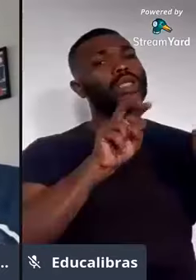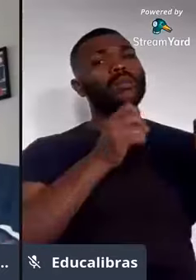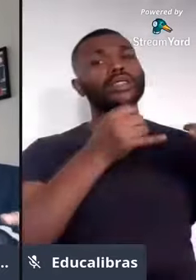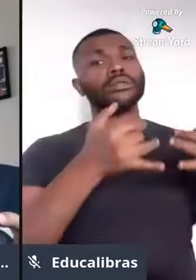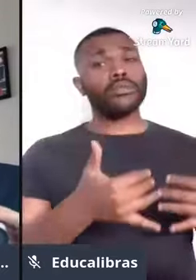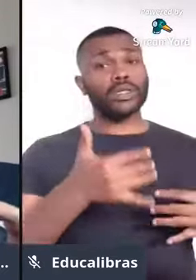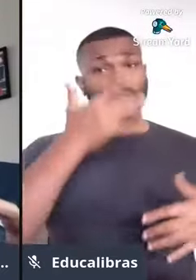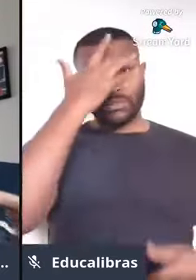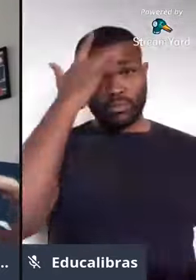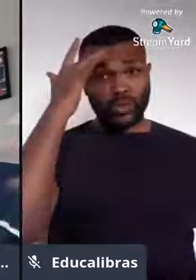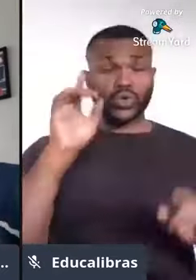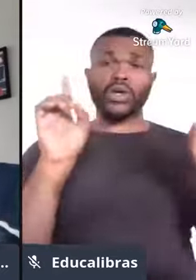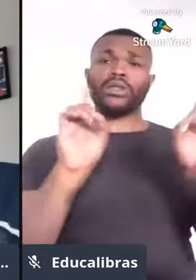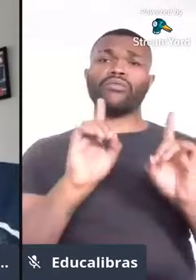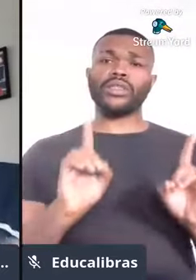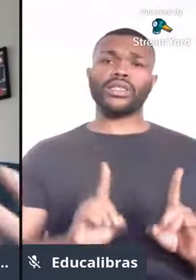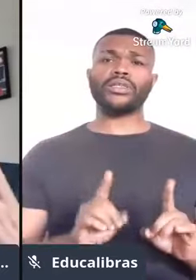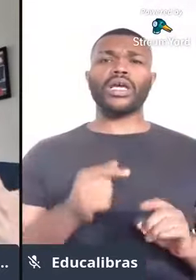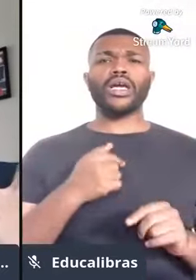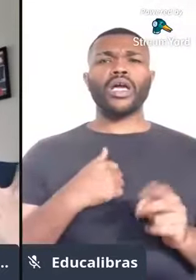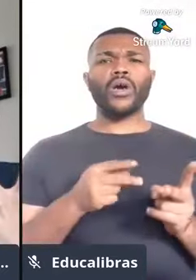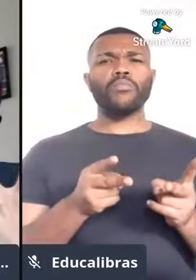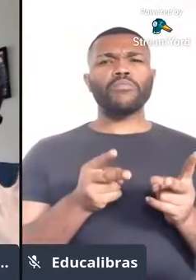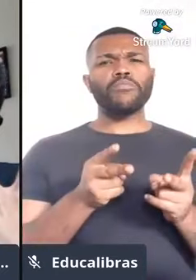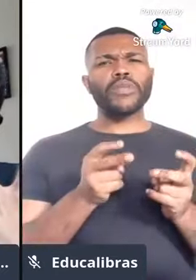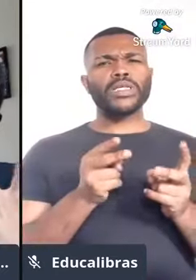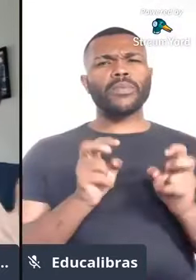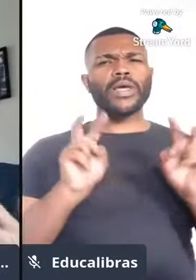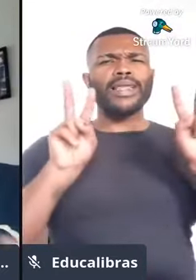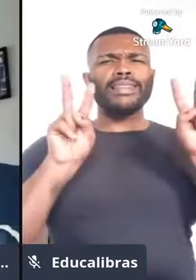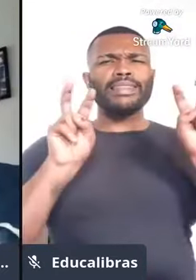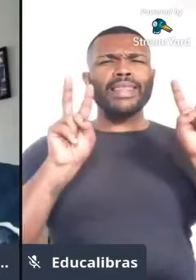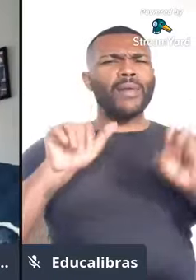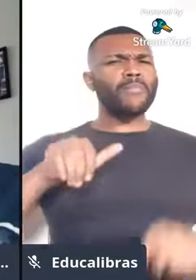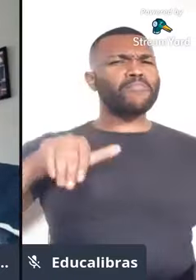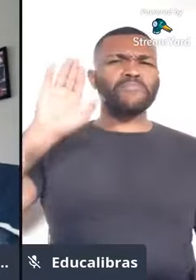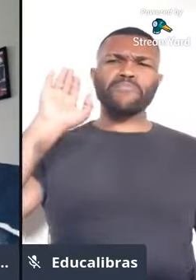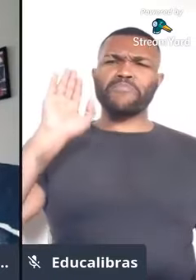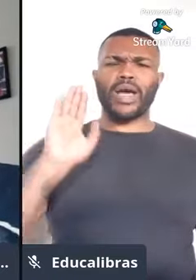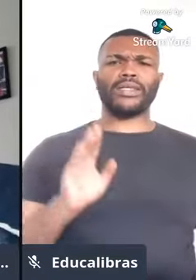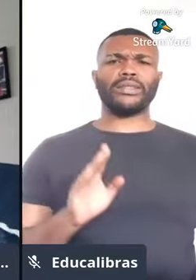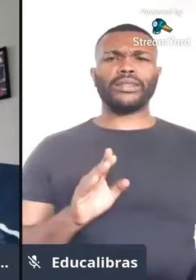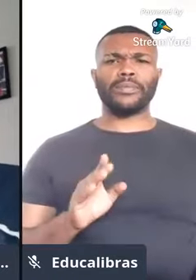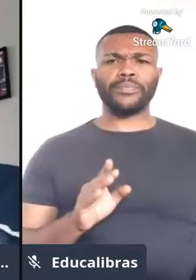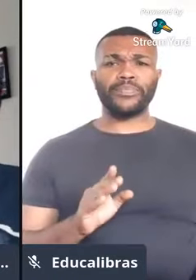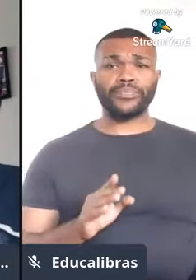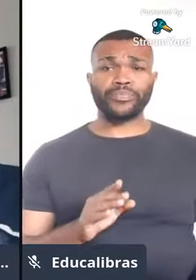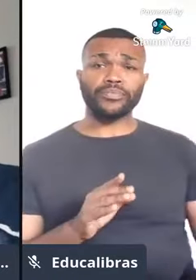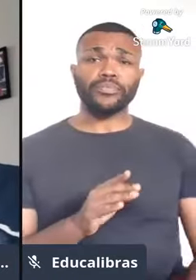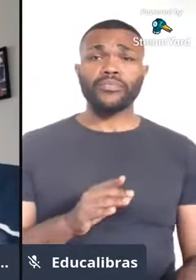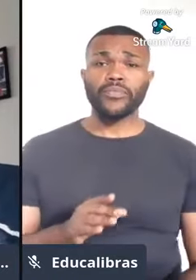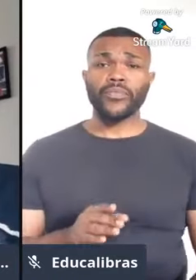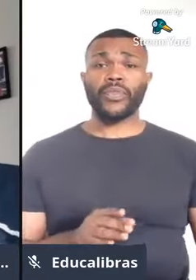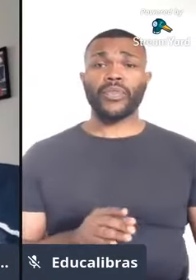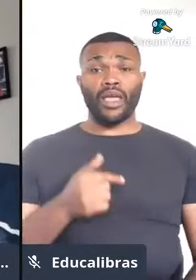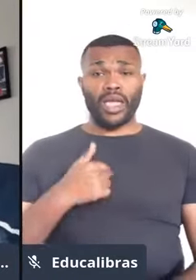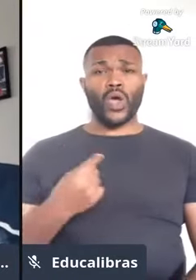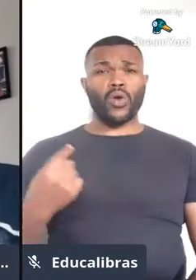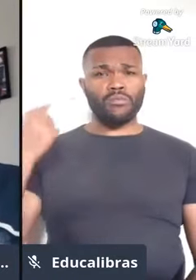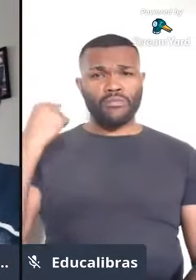comecei a perceber que a amplitude desse assunto era maior, né? Eu tinha, na verdade, naquela